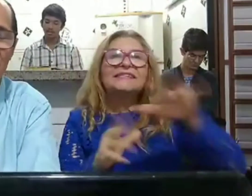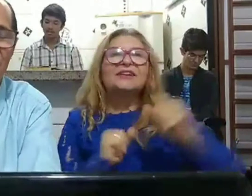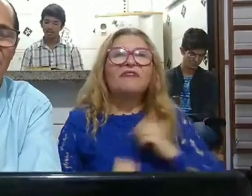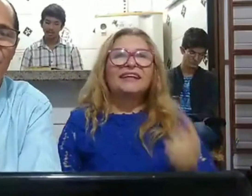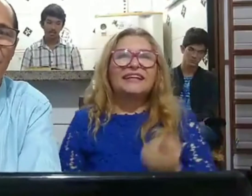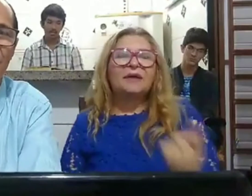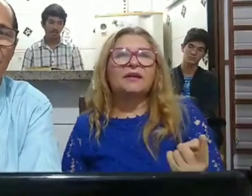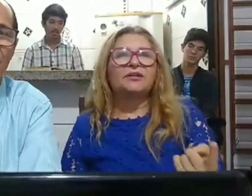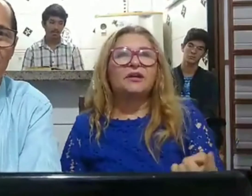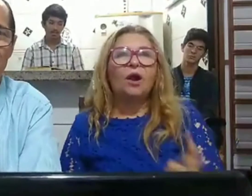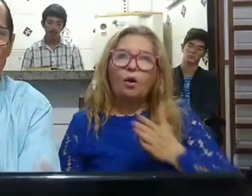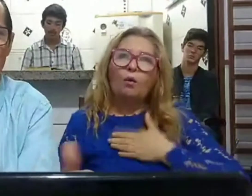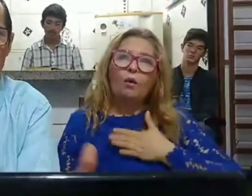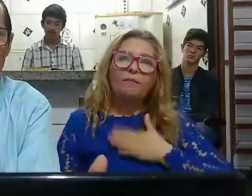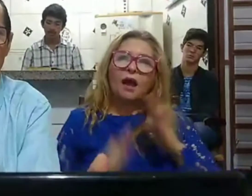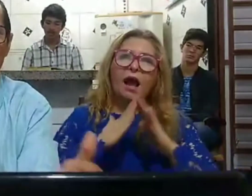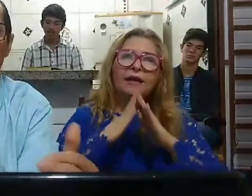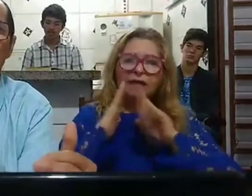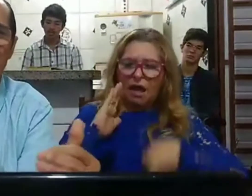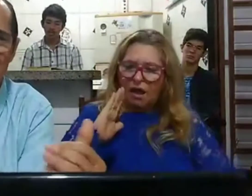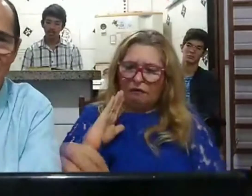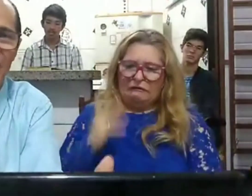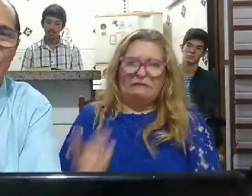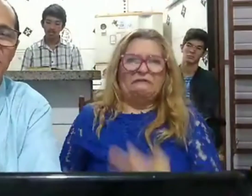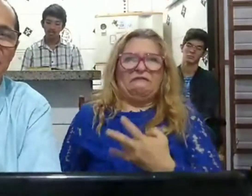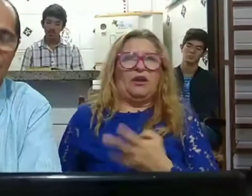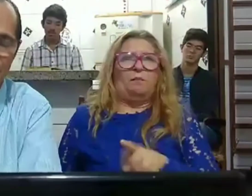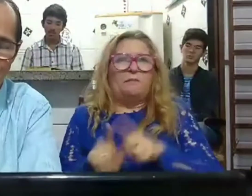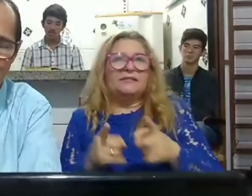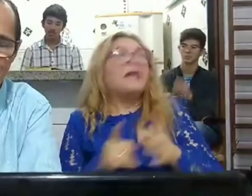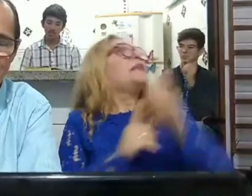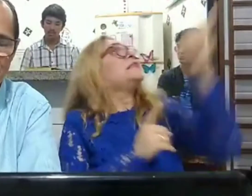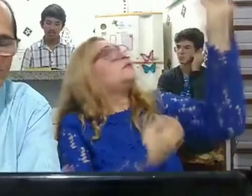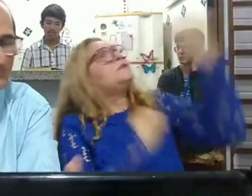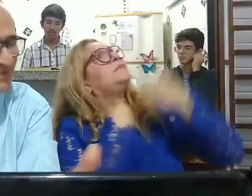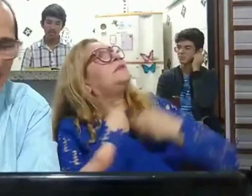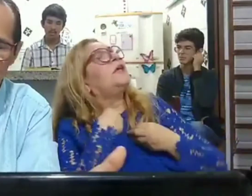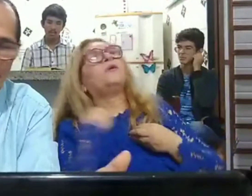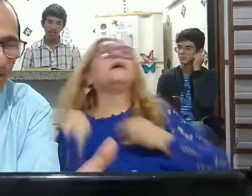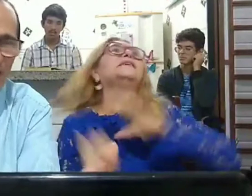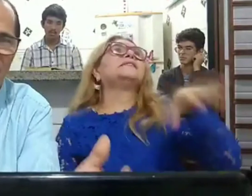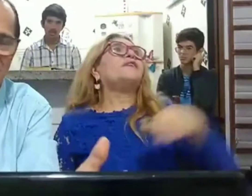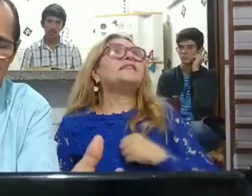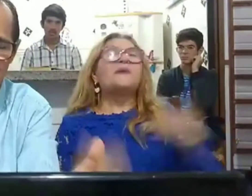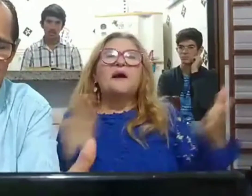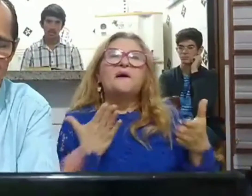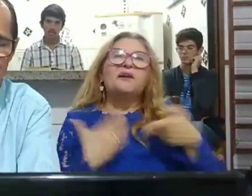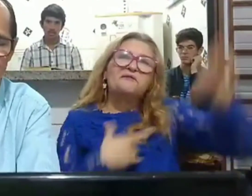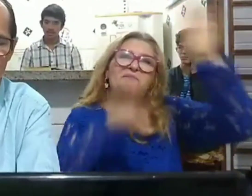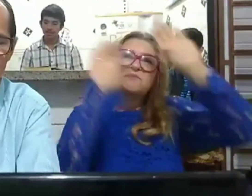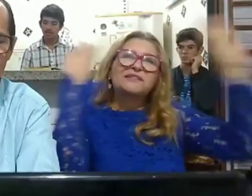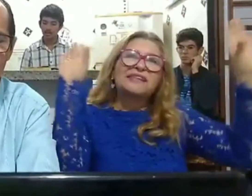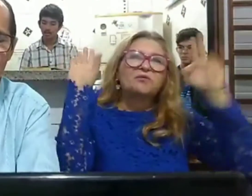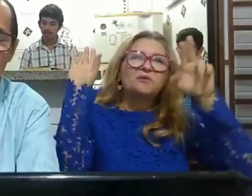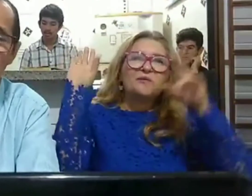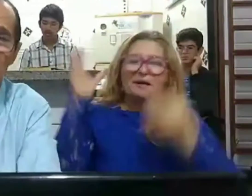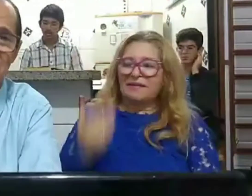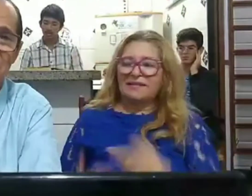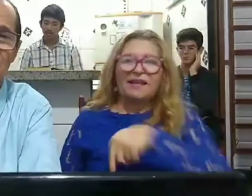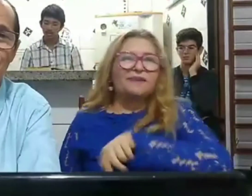o inferno. Deus nos deu Jesus para nos livrar do inferno. Isso é por causa da graça de Deus.